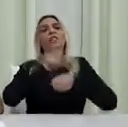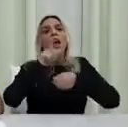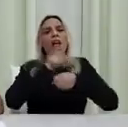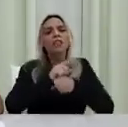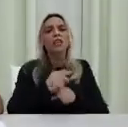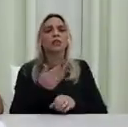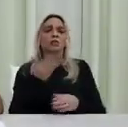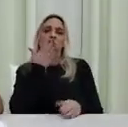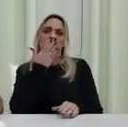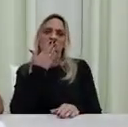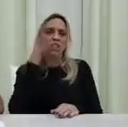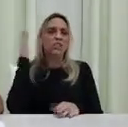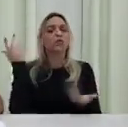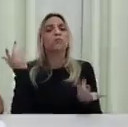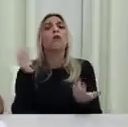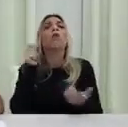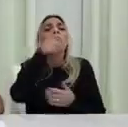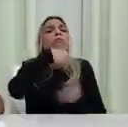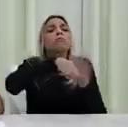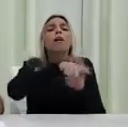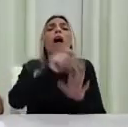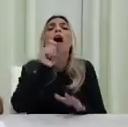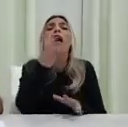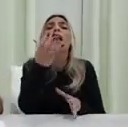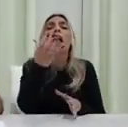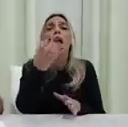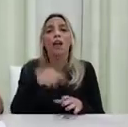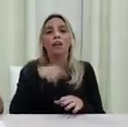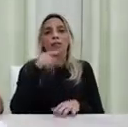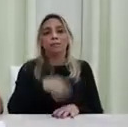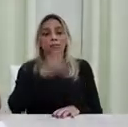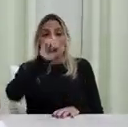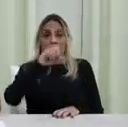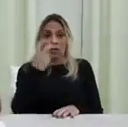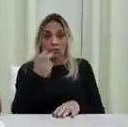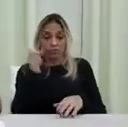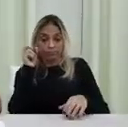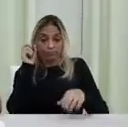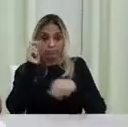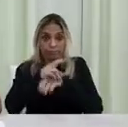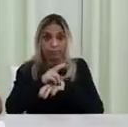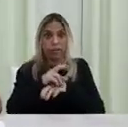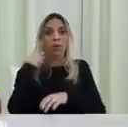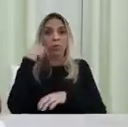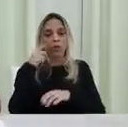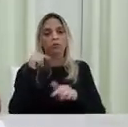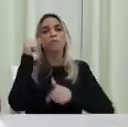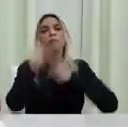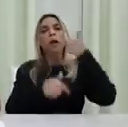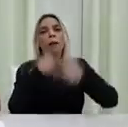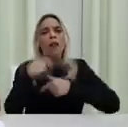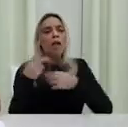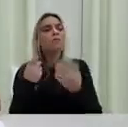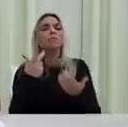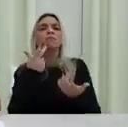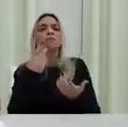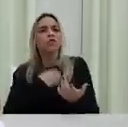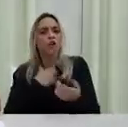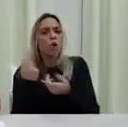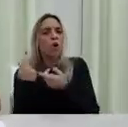indígenas, o que eles querem. Deixo bem claro que em 92, eu, deputado recém-eleito, trabalhei contra a forma como